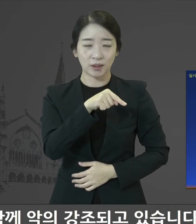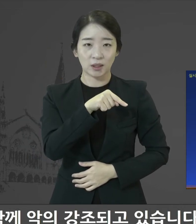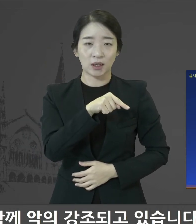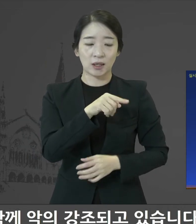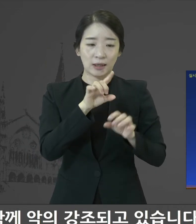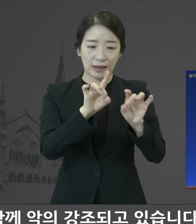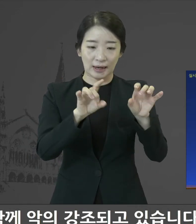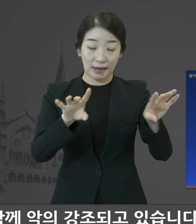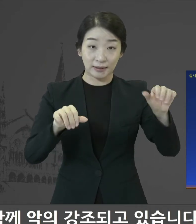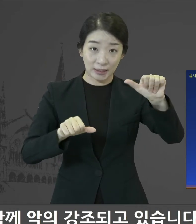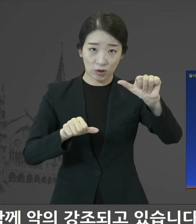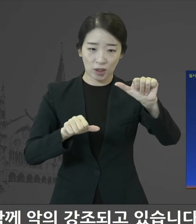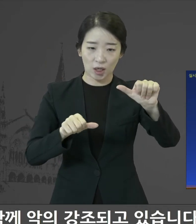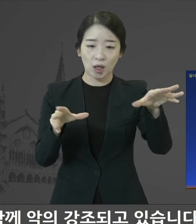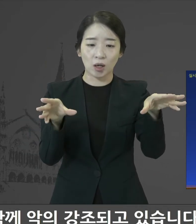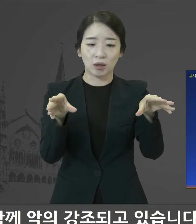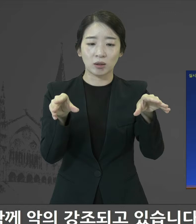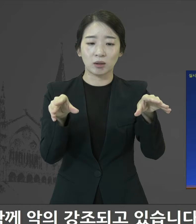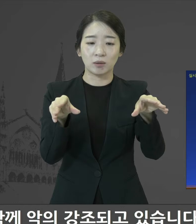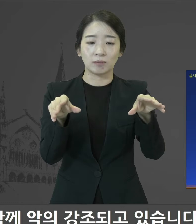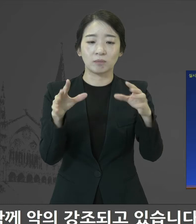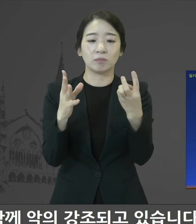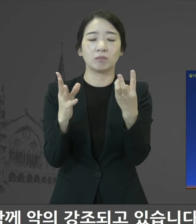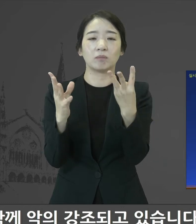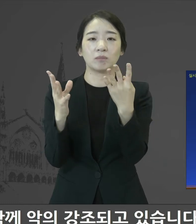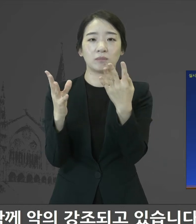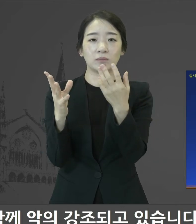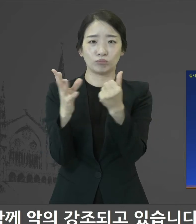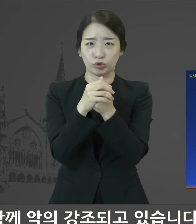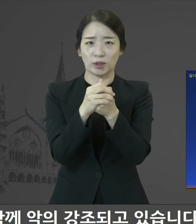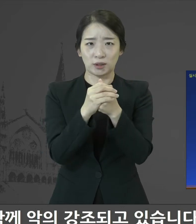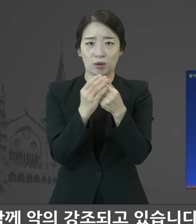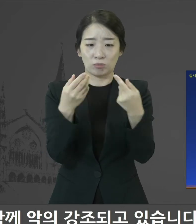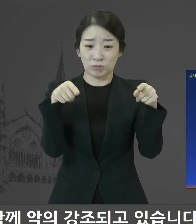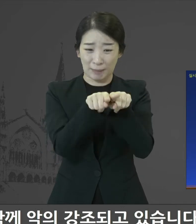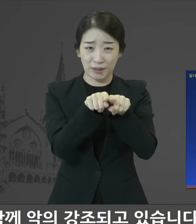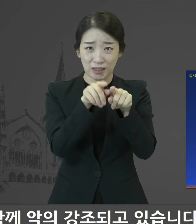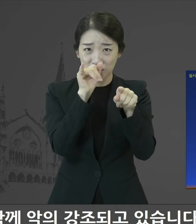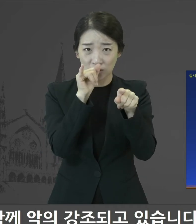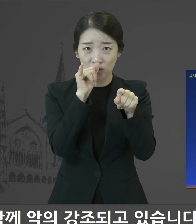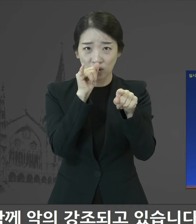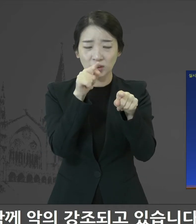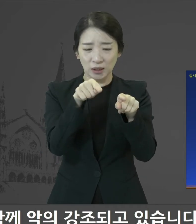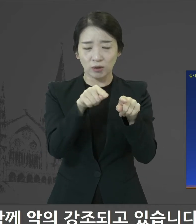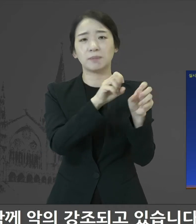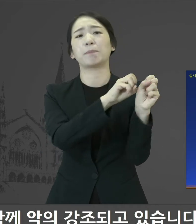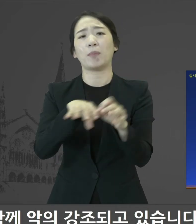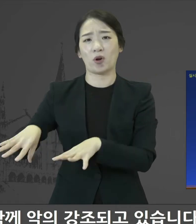이렇게 설명을 하죠. 그래서 이것들을 버리라라고 얘기를 합니다.